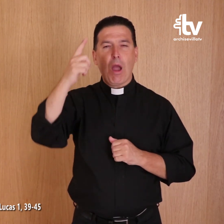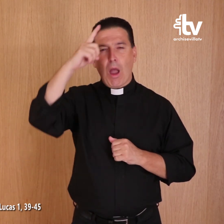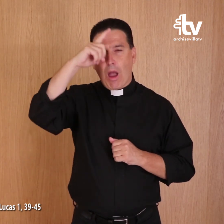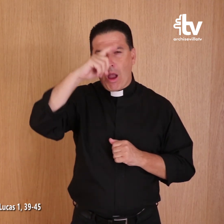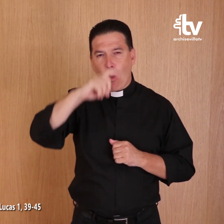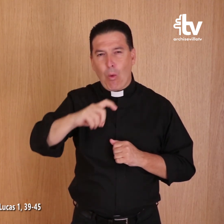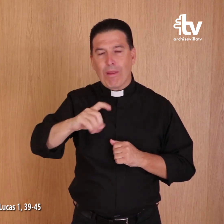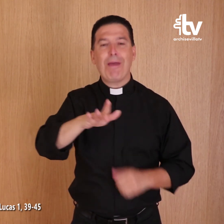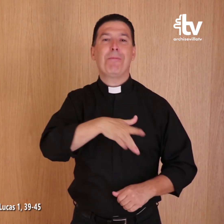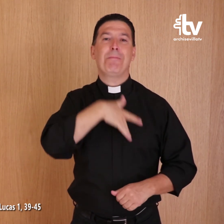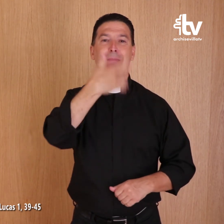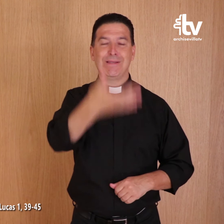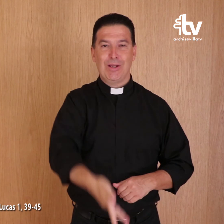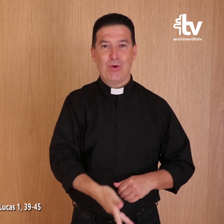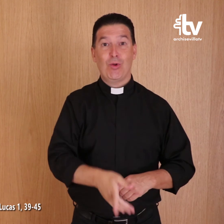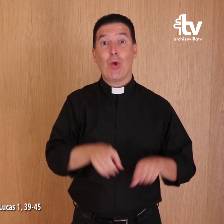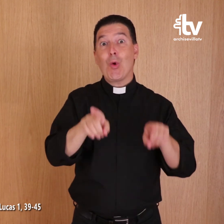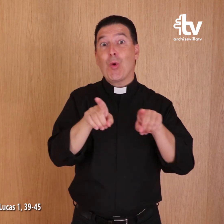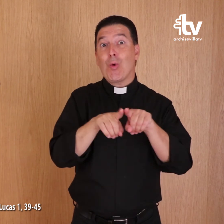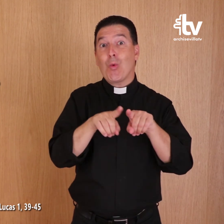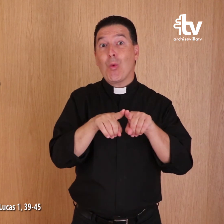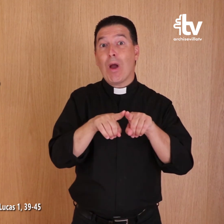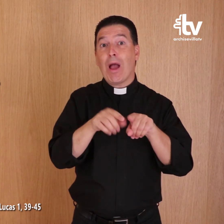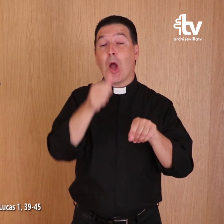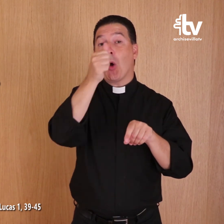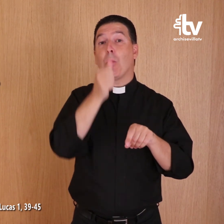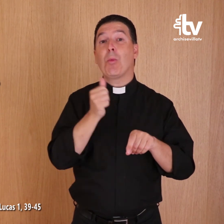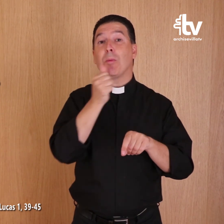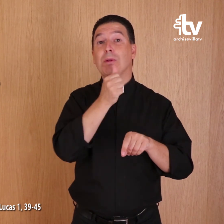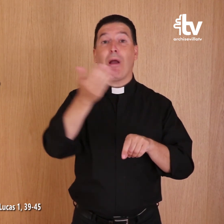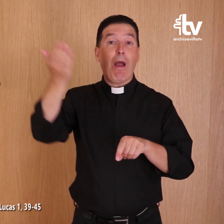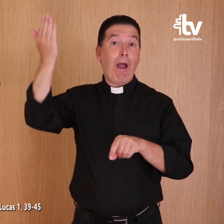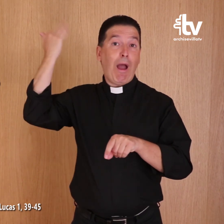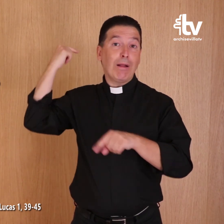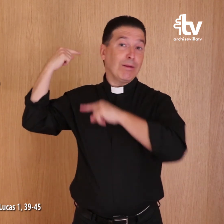acordándose de la misericordia, como lo había prometido a nuestros padres,